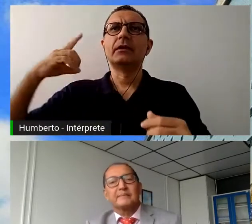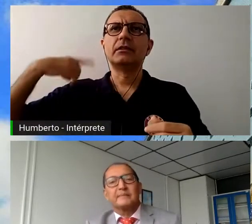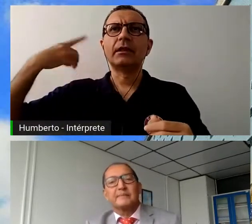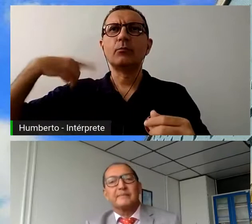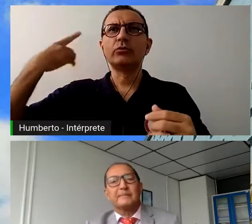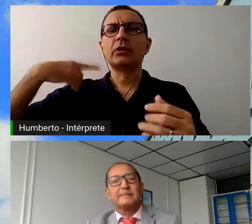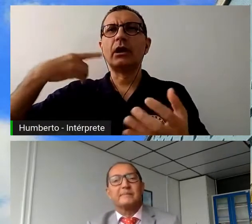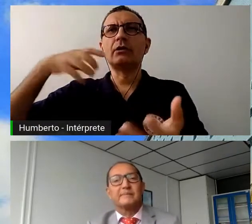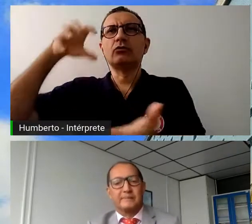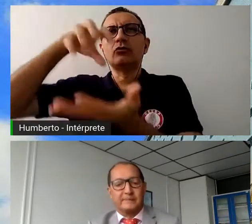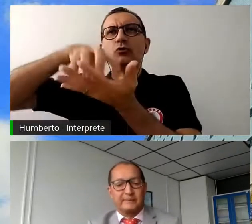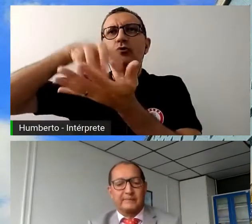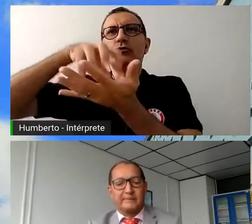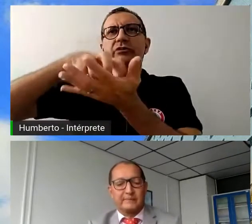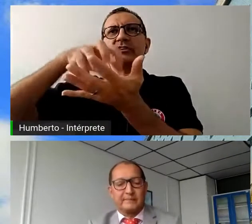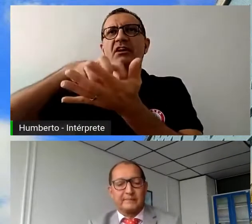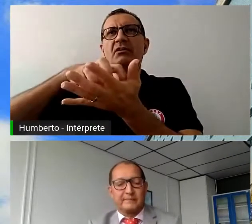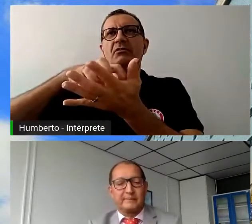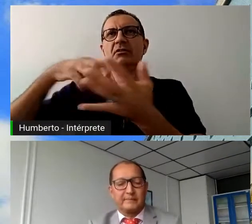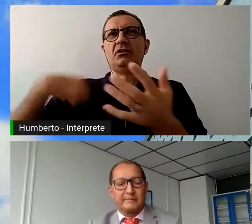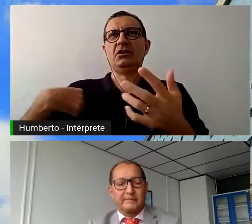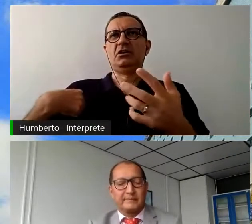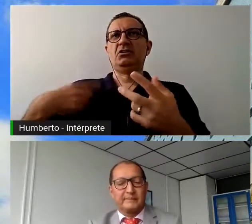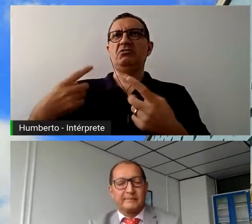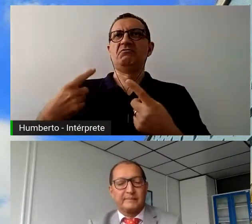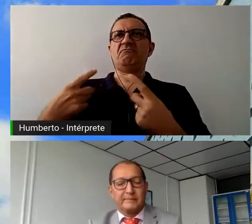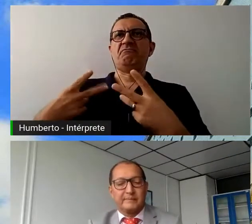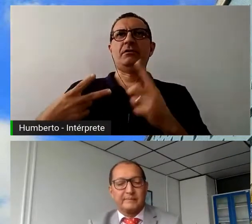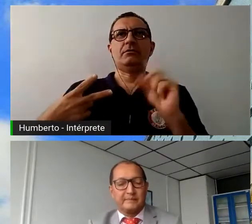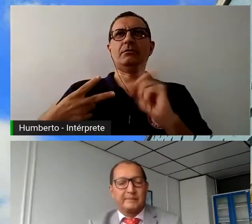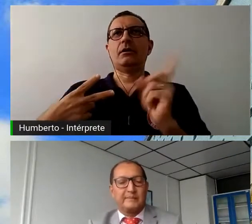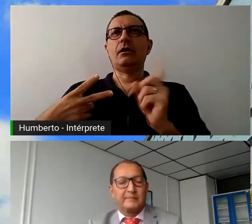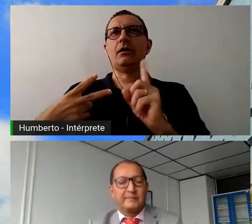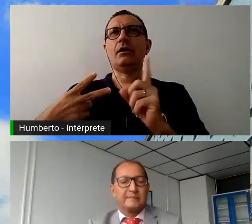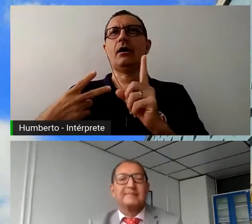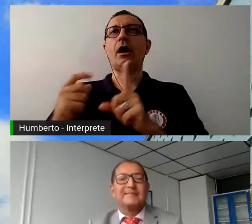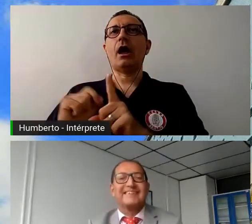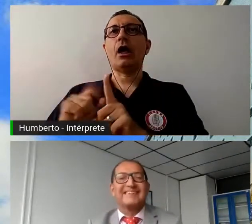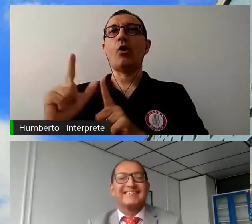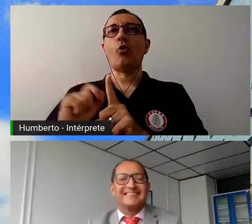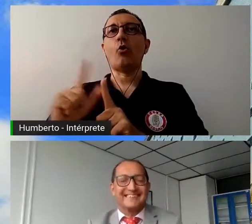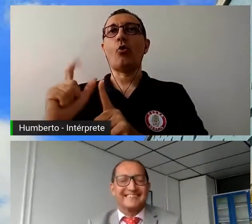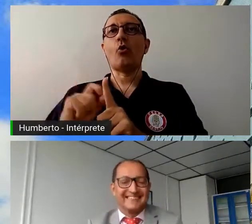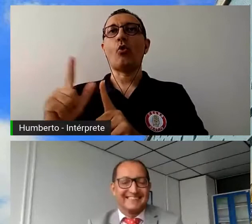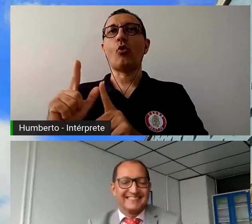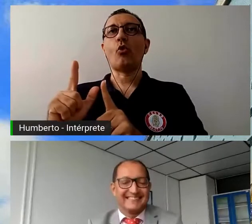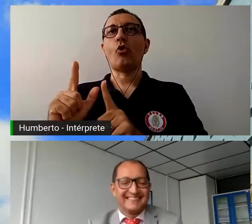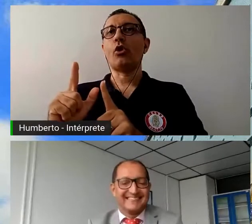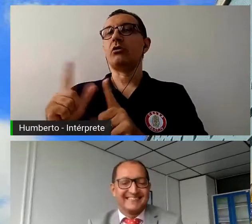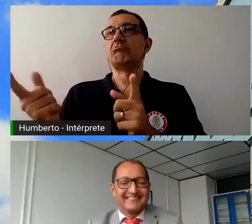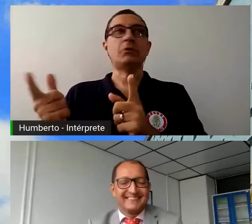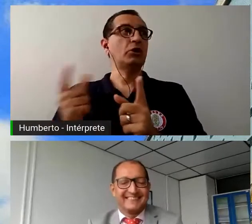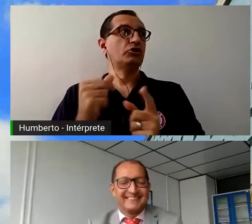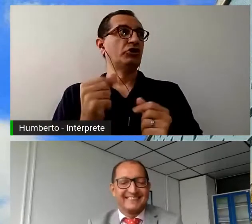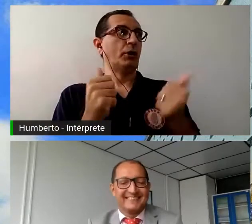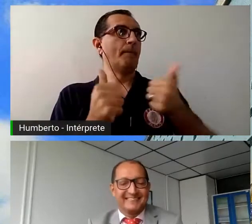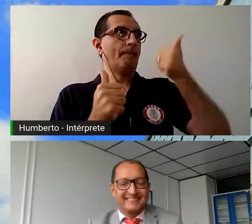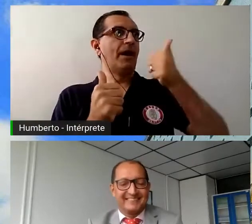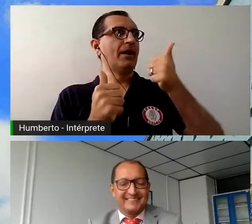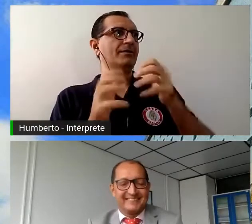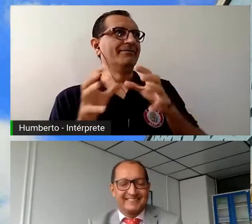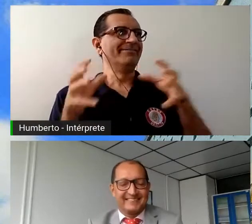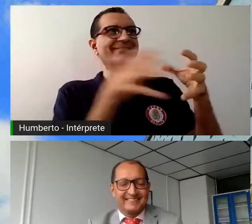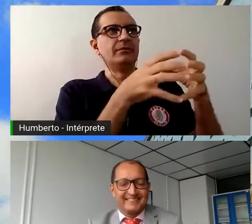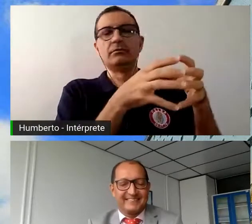eles não se vendem, eles se alugam, eles vão para o lado que rende mais, porque vender você